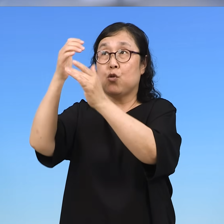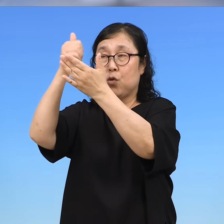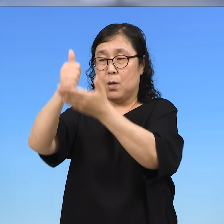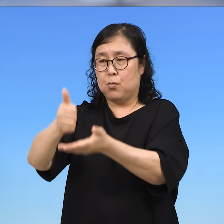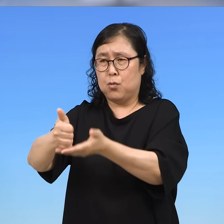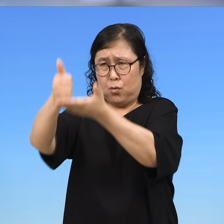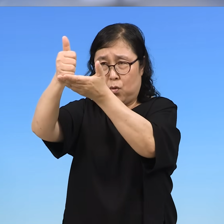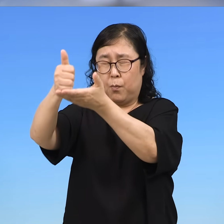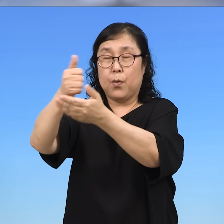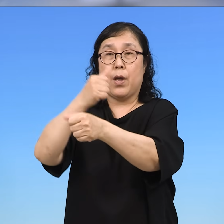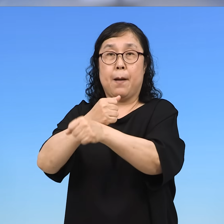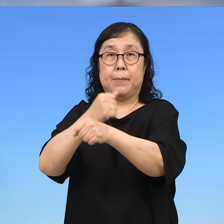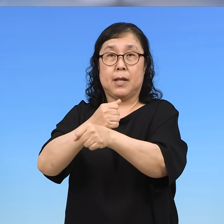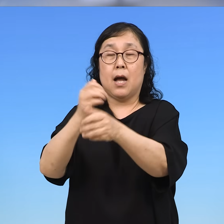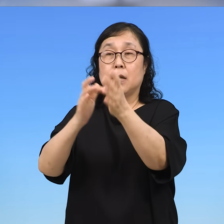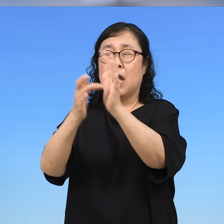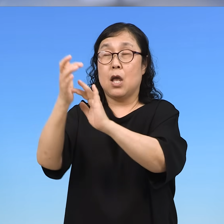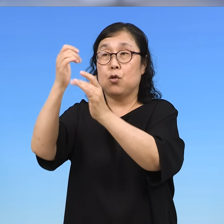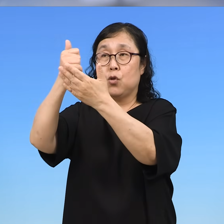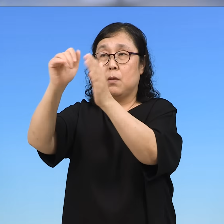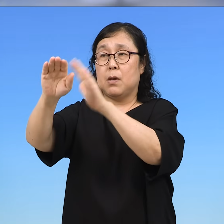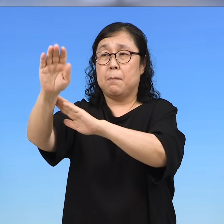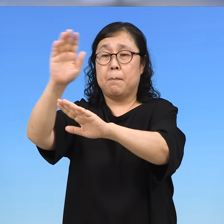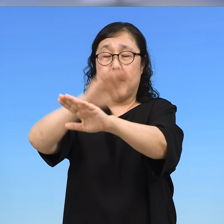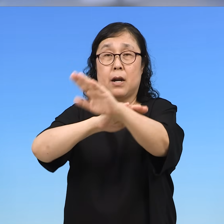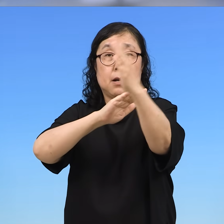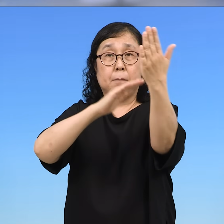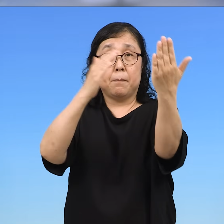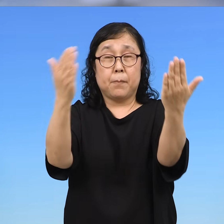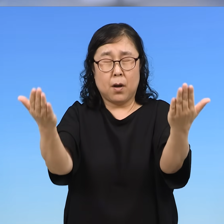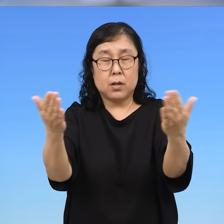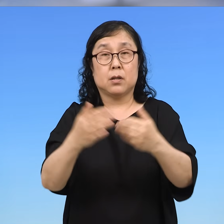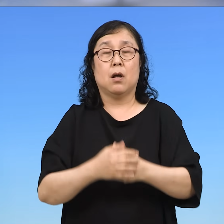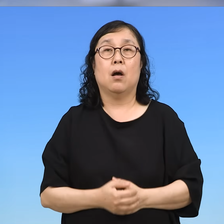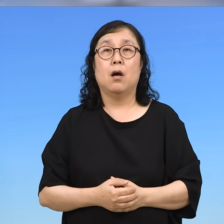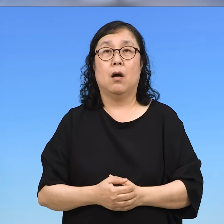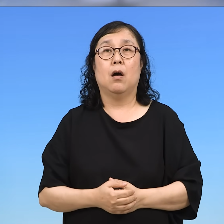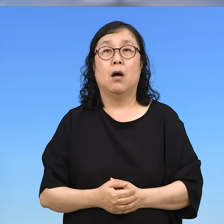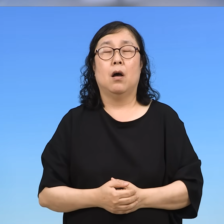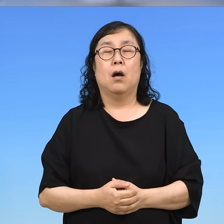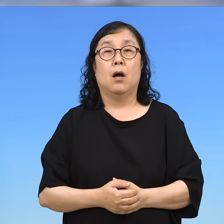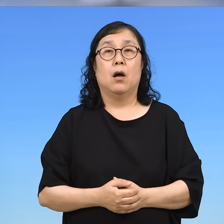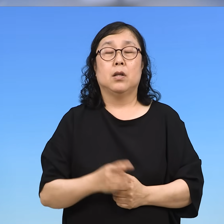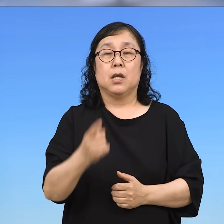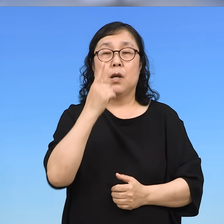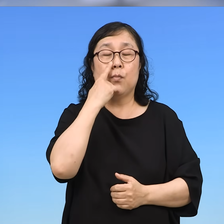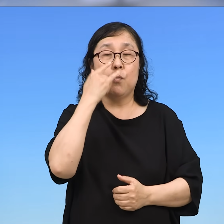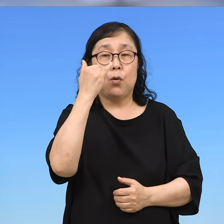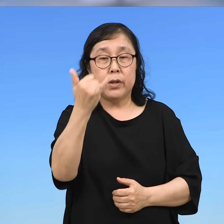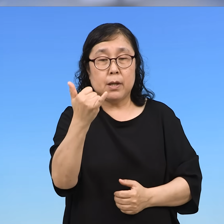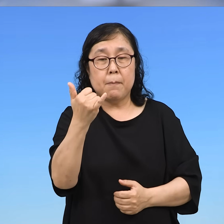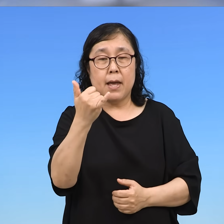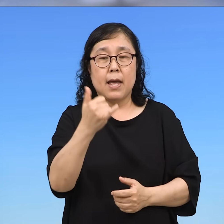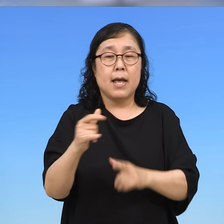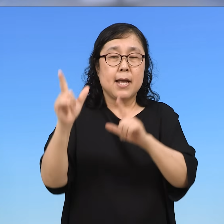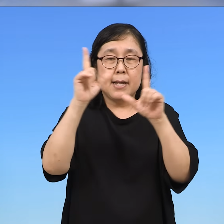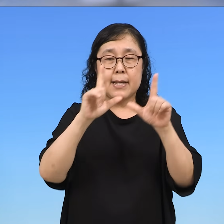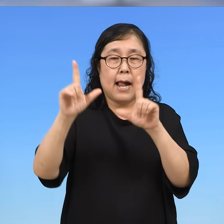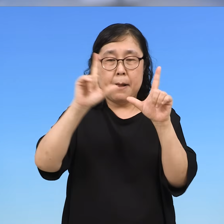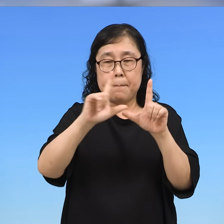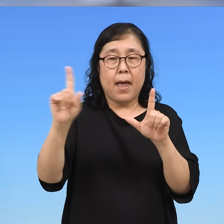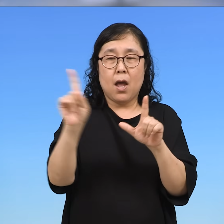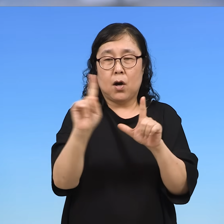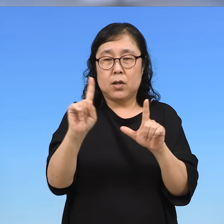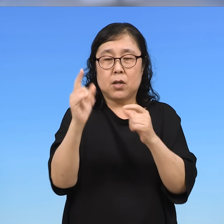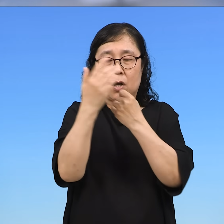거예요. 그분이 팔을 펴서 우리 가정에, 네 엄마 아빠 인생에 어떤 은혜를